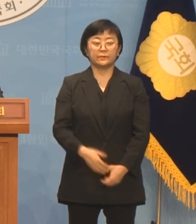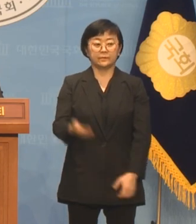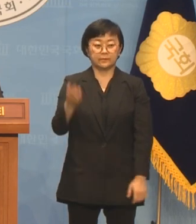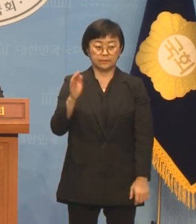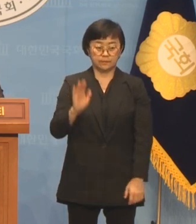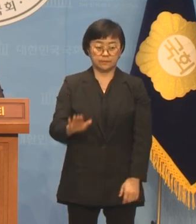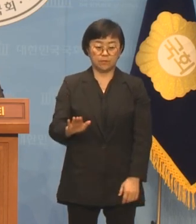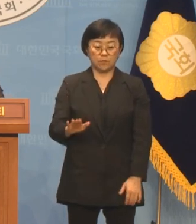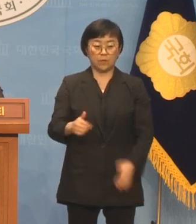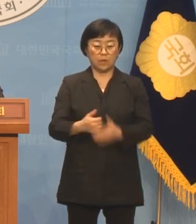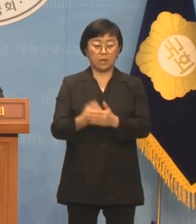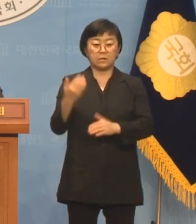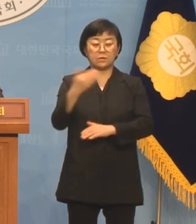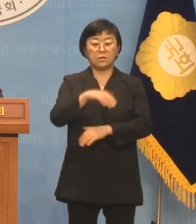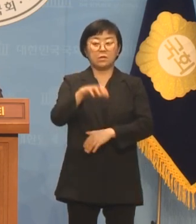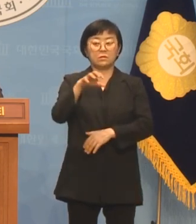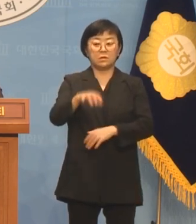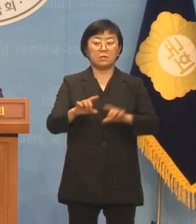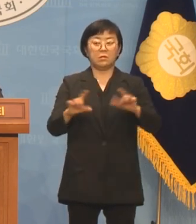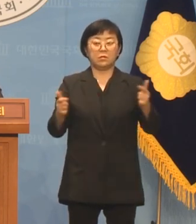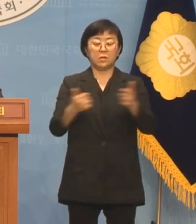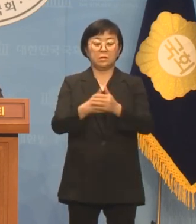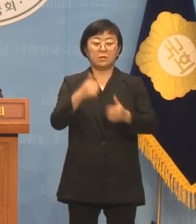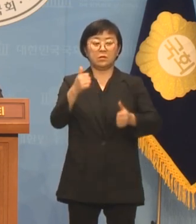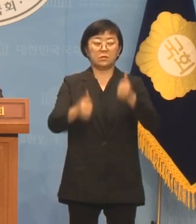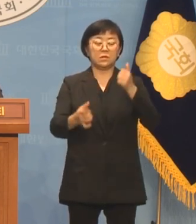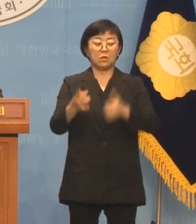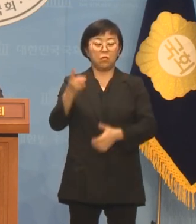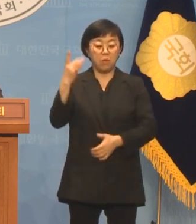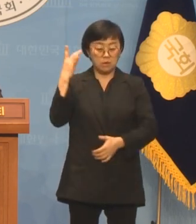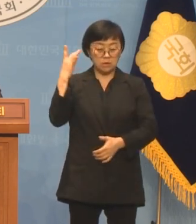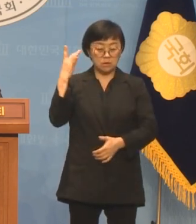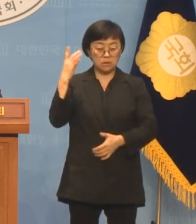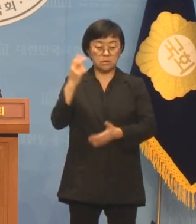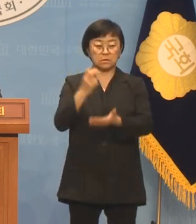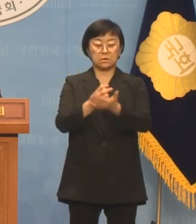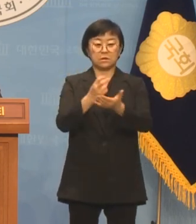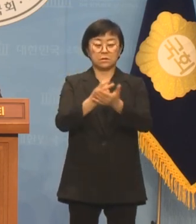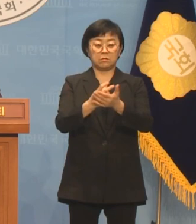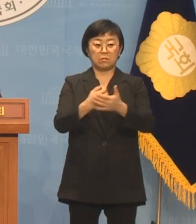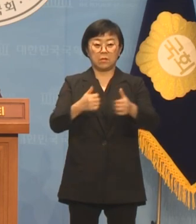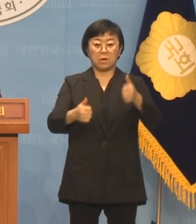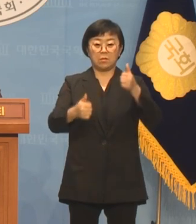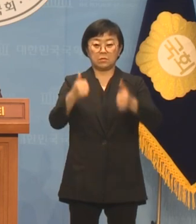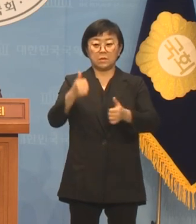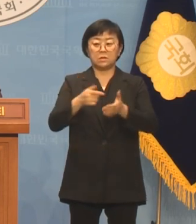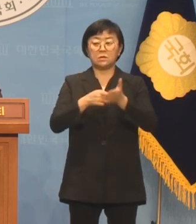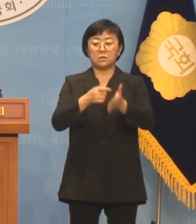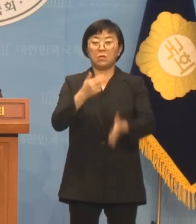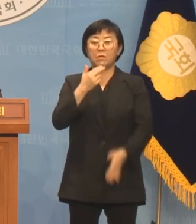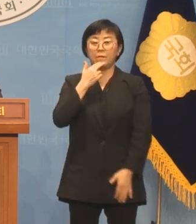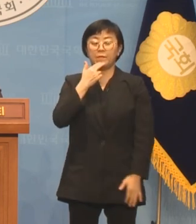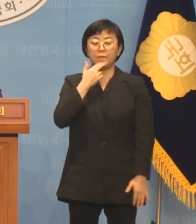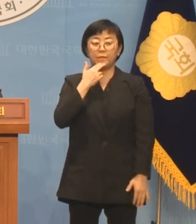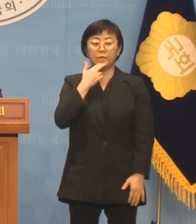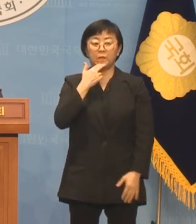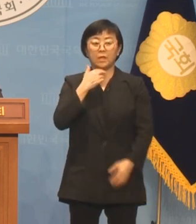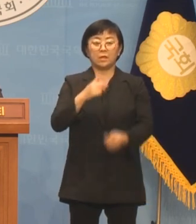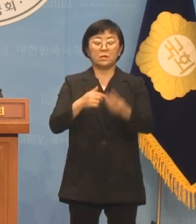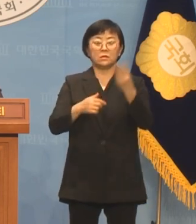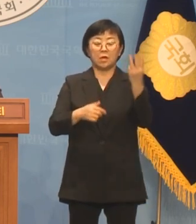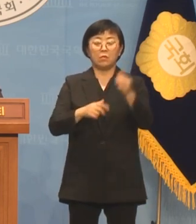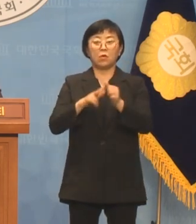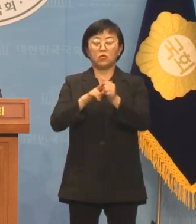그런데 전략지역이 원래 아니라서 경선이 원칙인 동작을 해 경선 신청도 하지 않은 제3의 후보들을